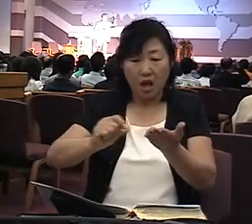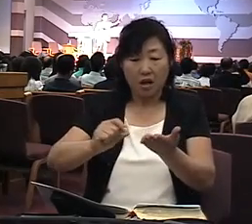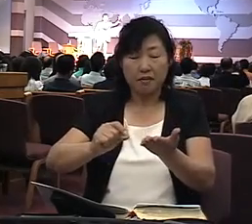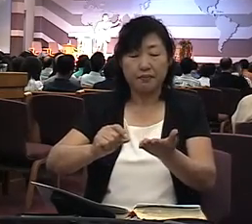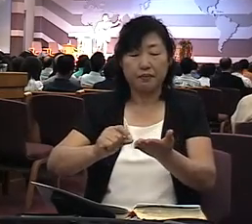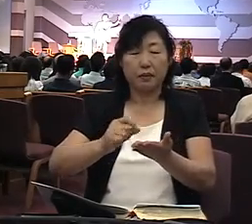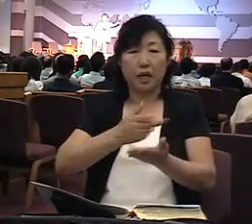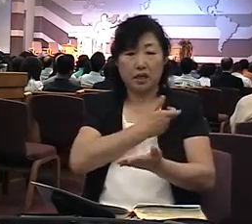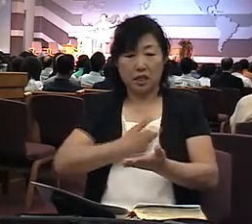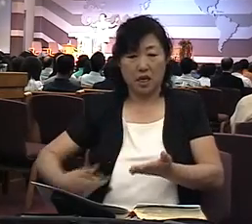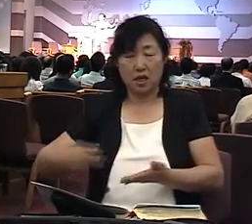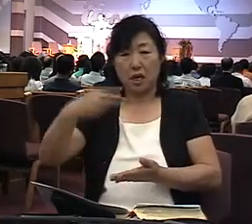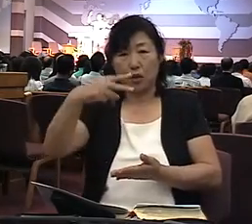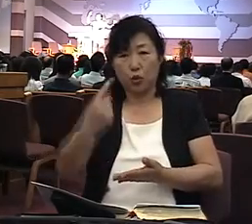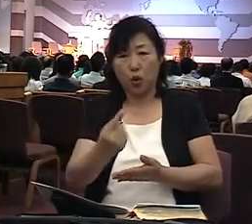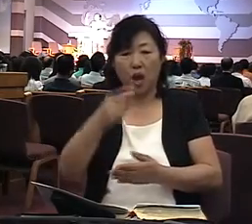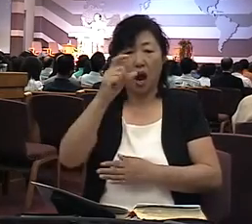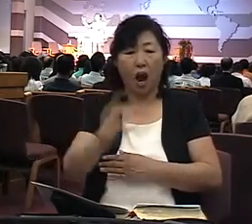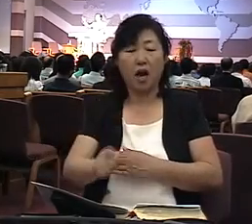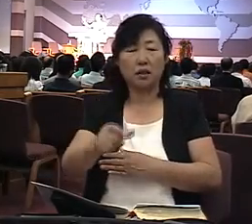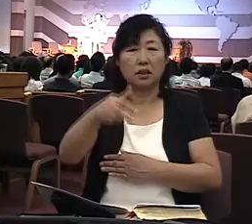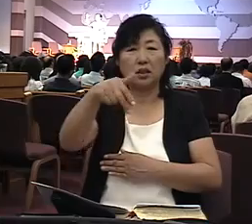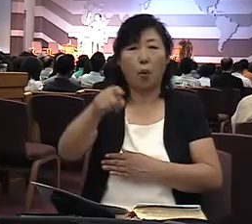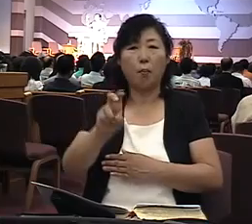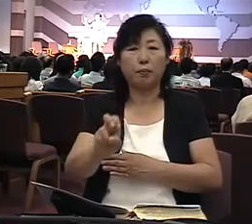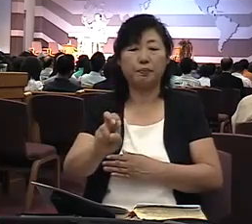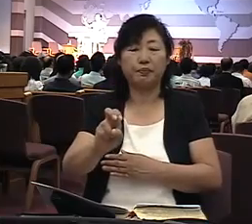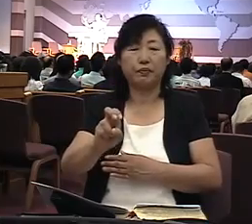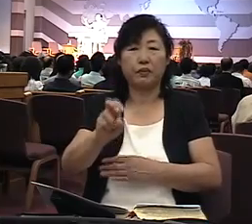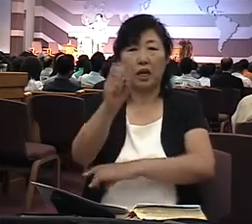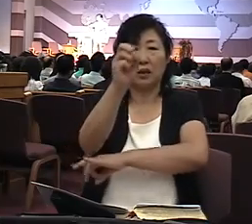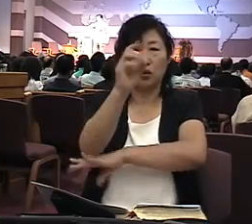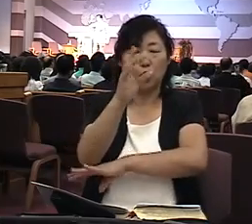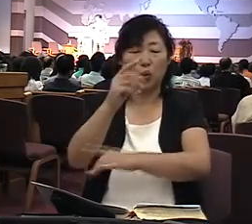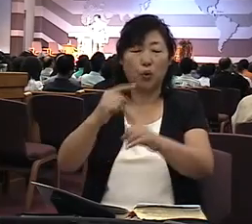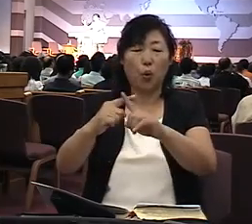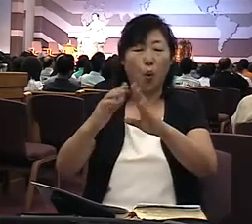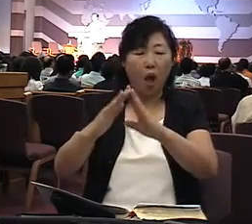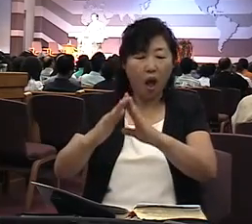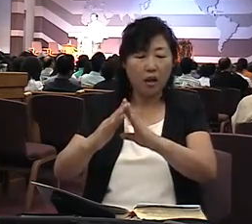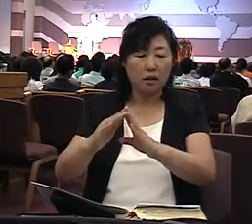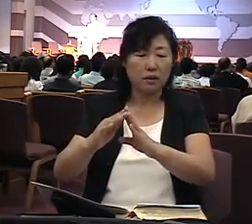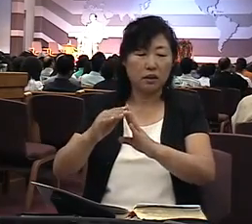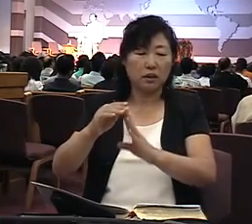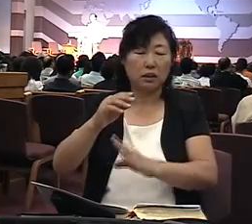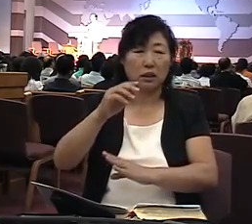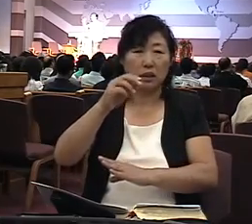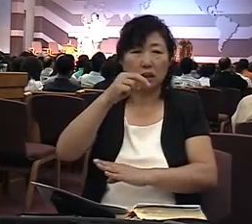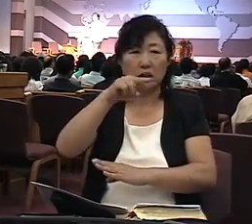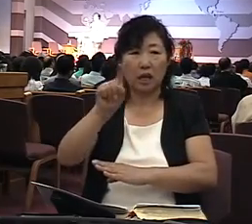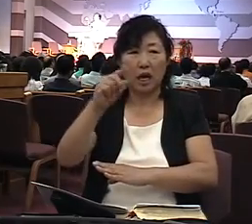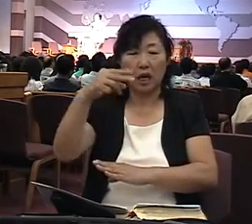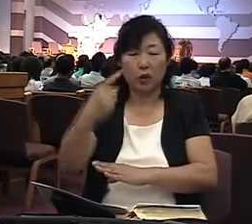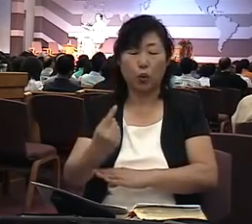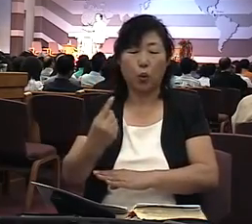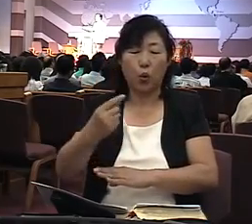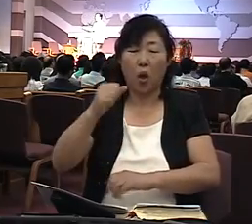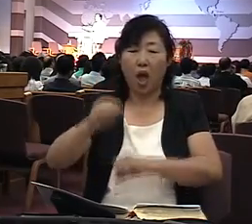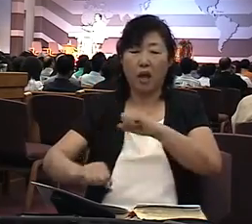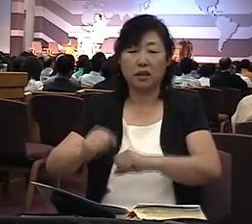제자도의 강점이 이제 초대교회에 있는 사도행전에서도 계속 제자로 연결이 되고 있고, 사도행전 후에,